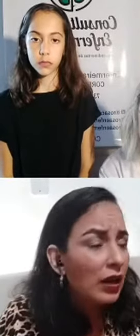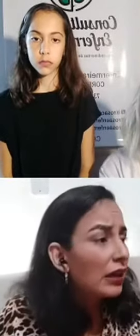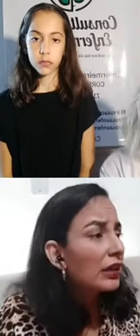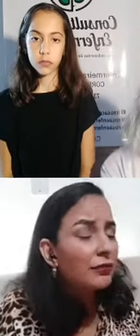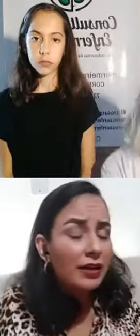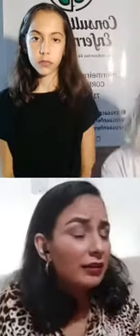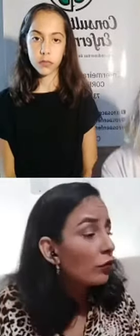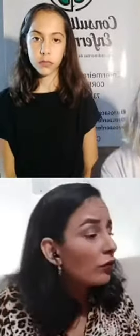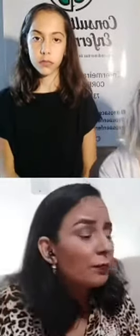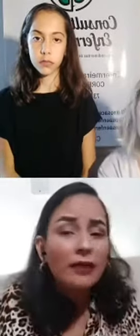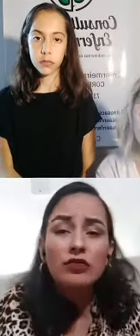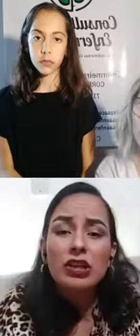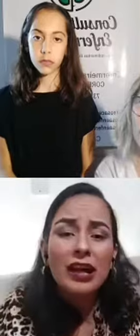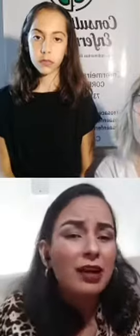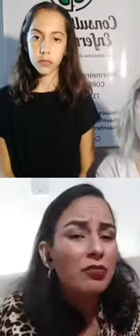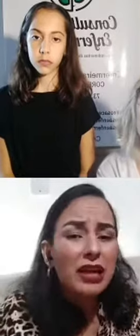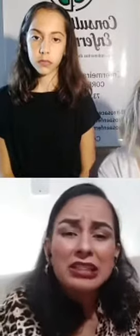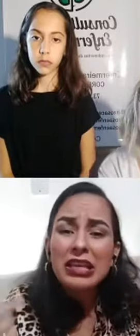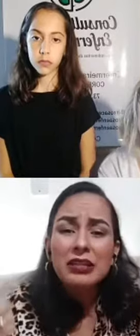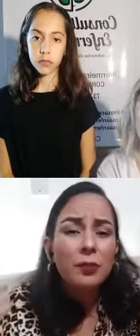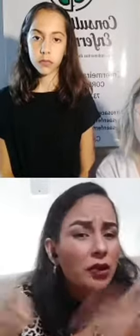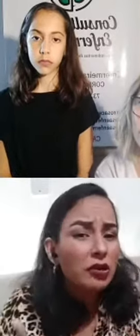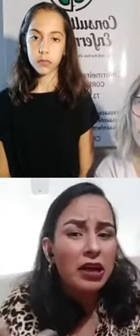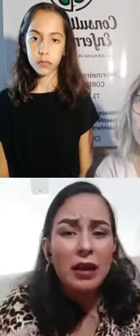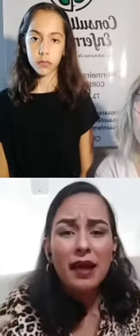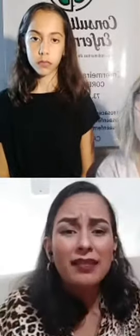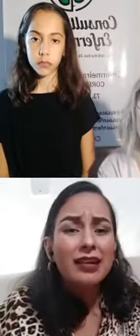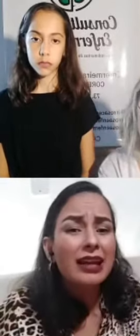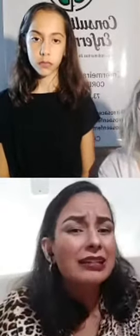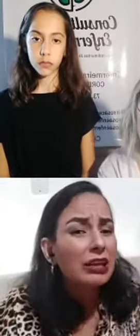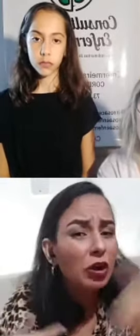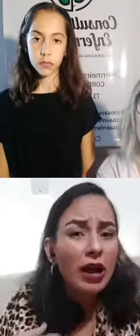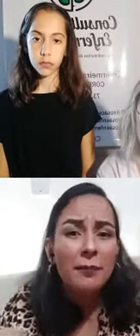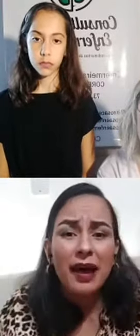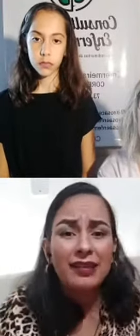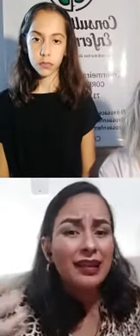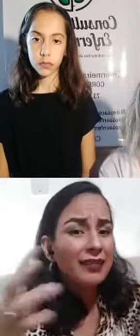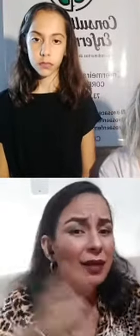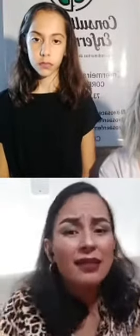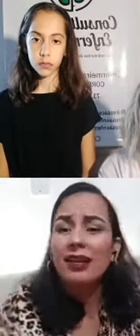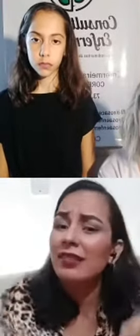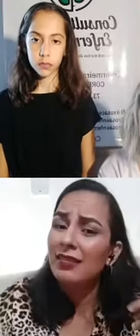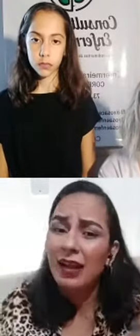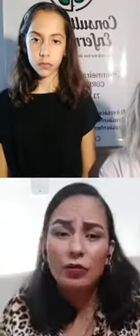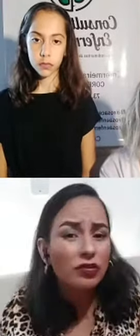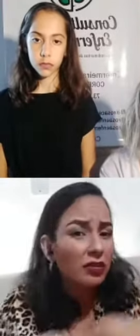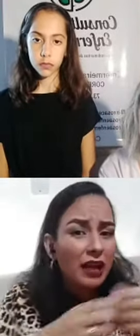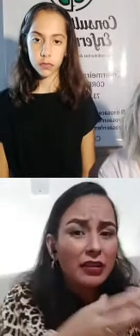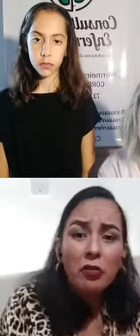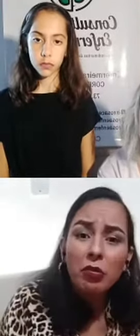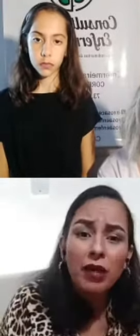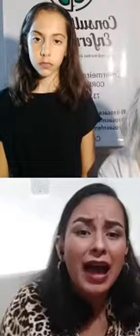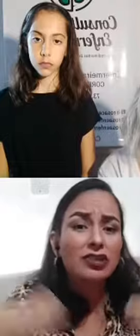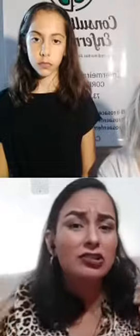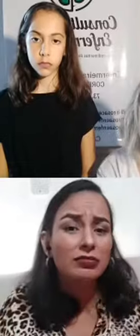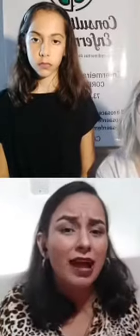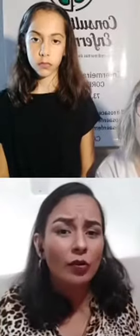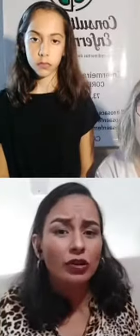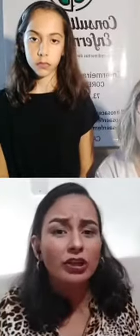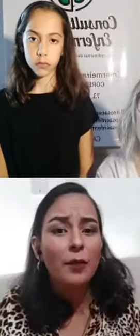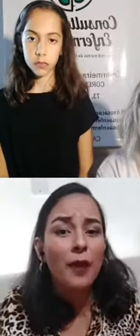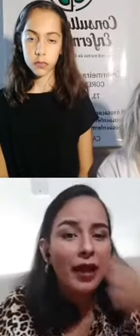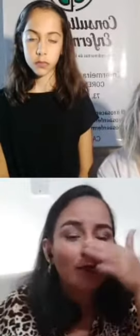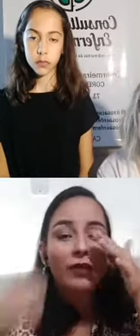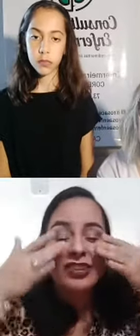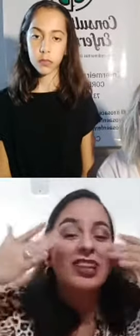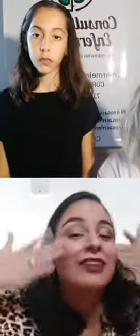professora, que o espaço de cada um, que ele tem que não pode tocar na máscara, que ele tem que trocar a máscara, que essa máscara tem que ser acondicionada em algum lugar. A gente não dá conta, a gente